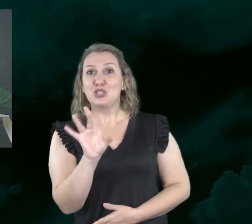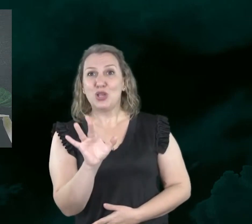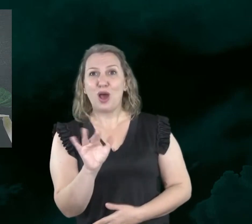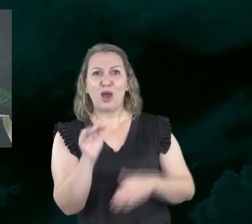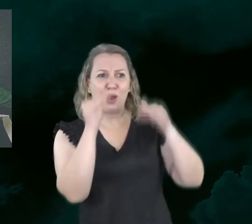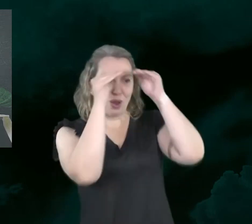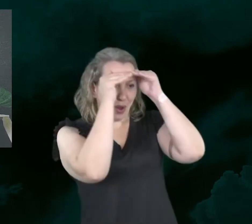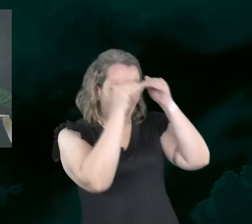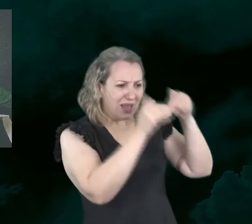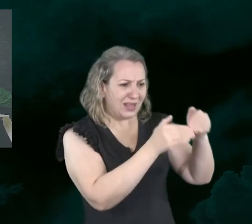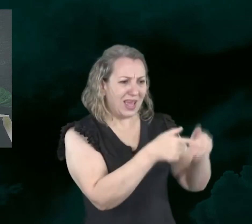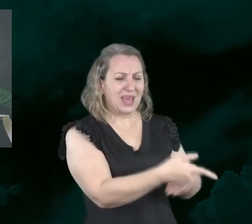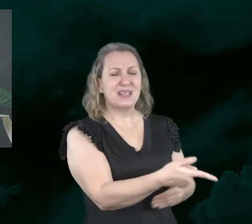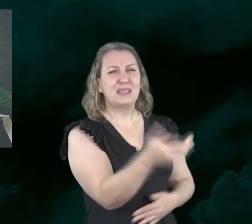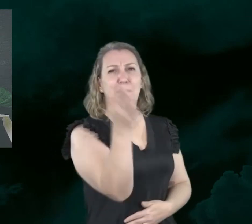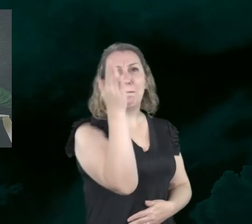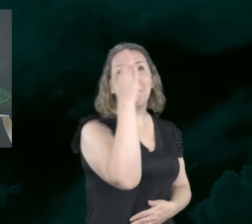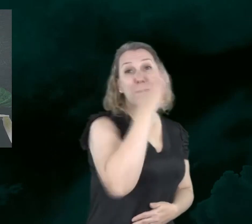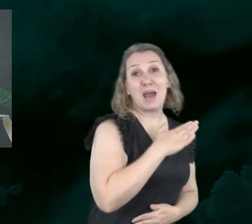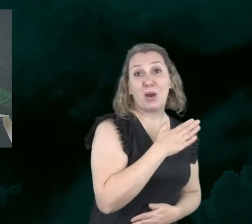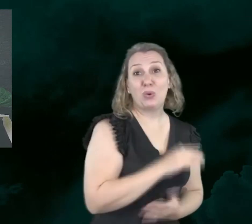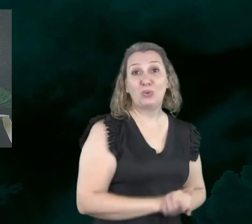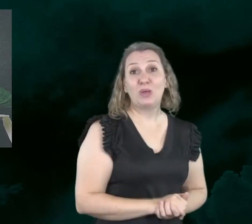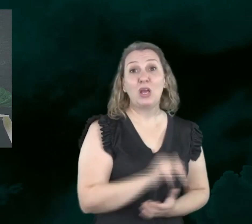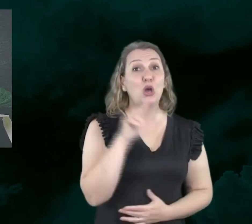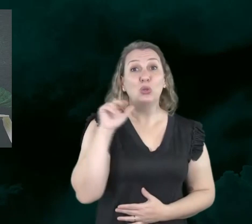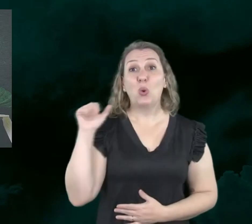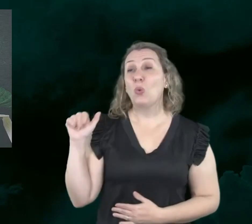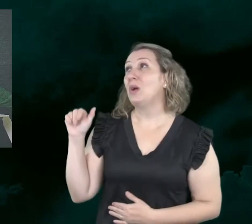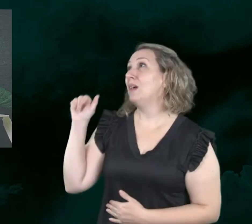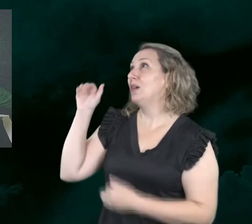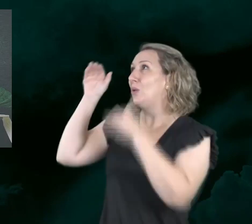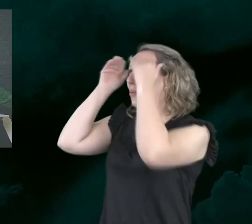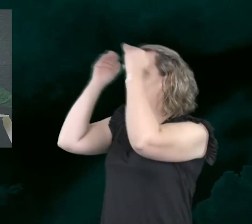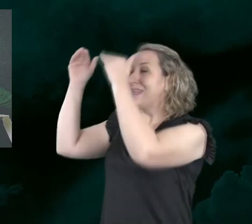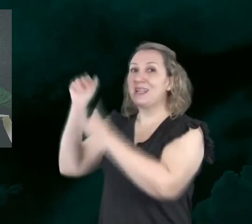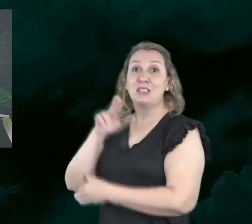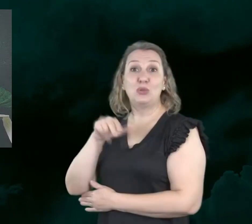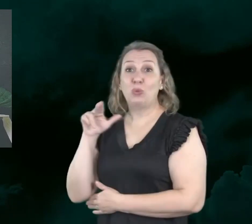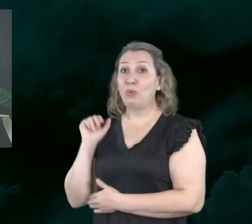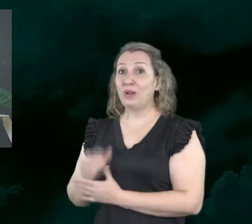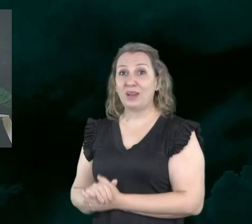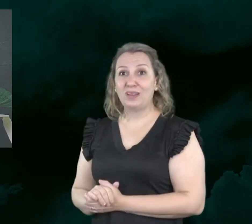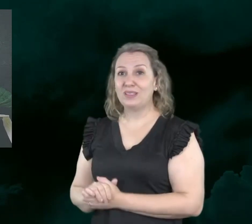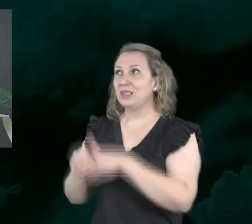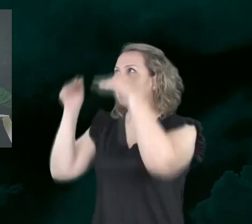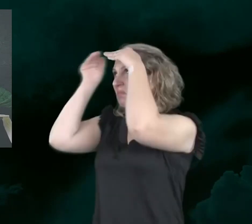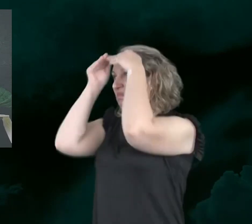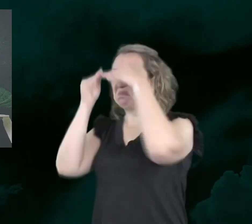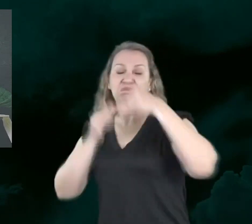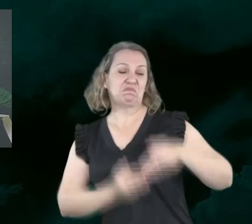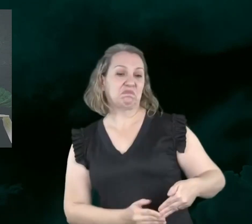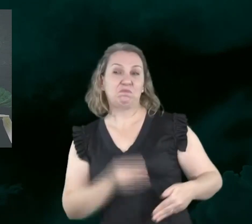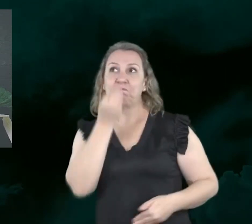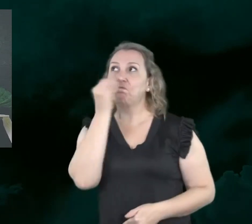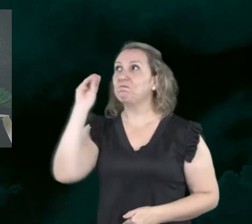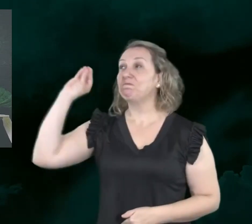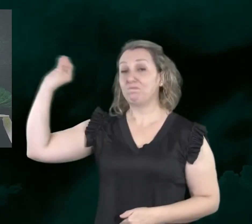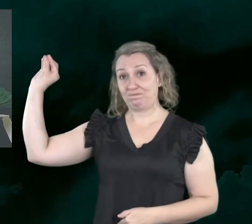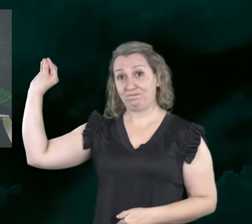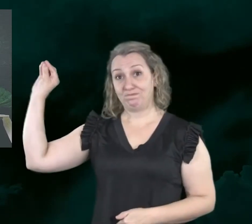Então, quem é faccioso é manipulado pela injustiça, não obedece à verdade. E nós, graças a Deus, temos